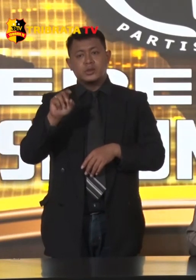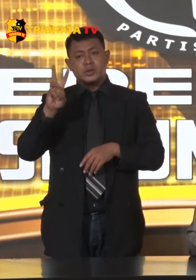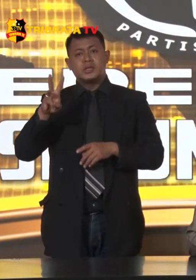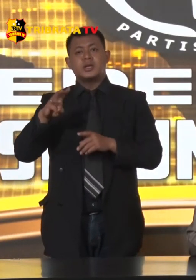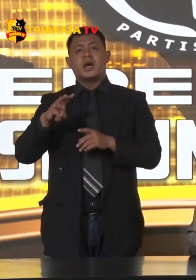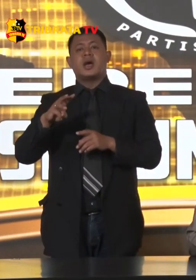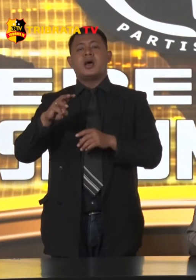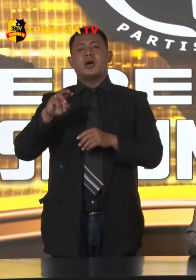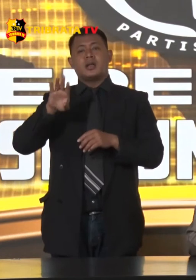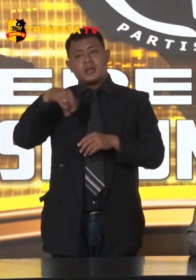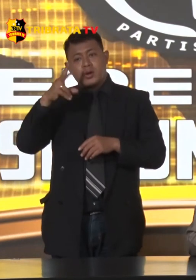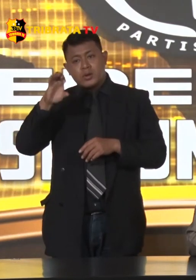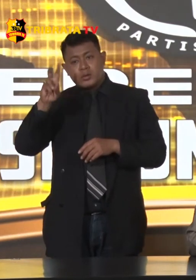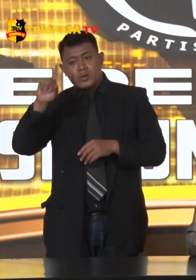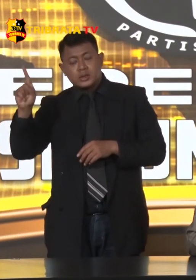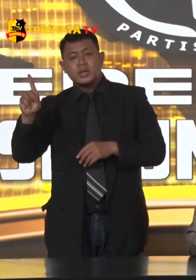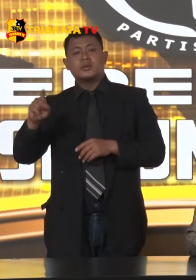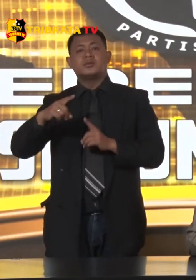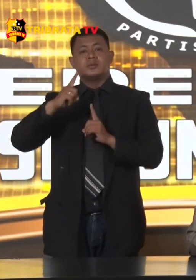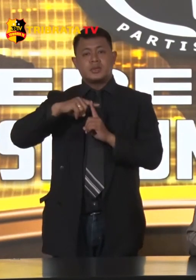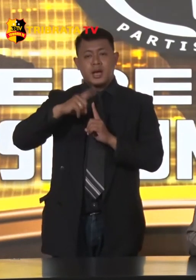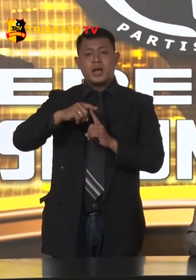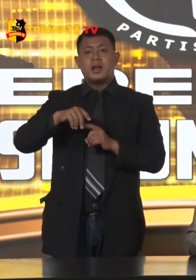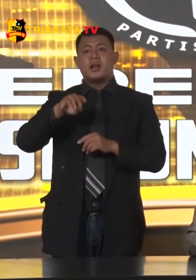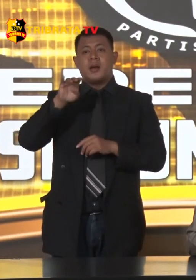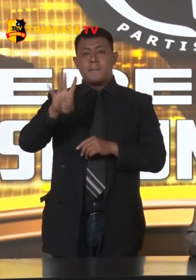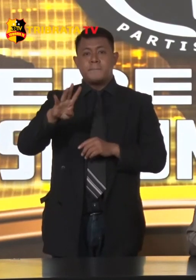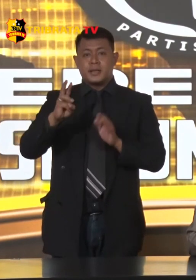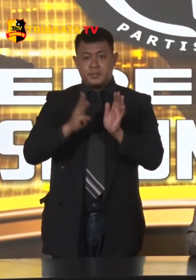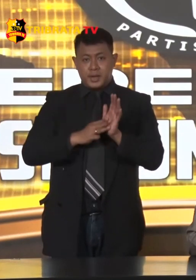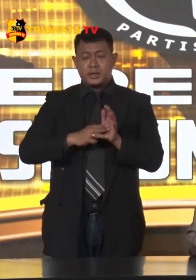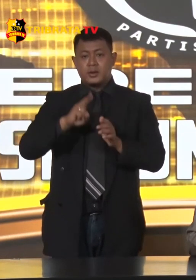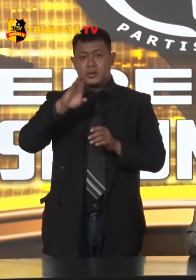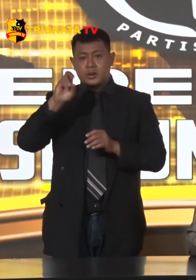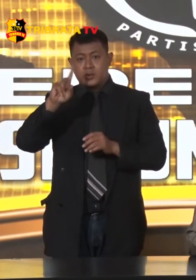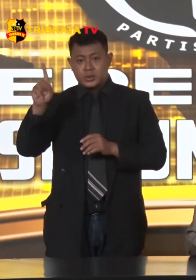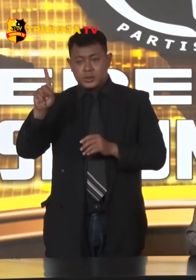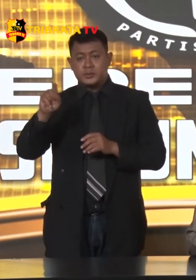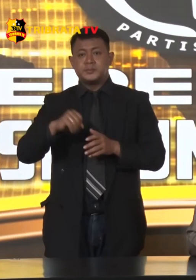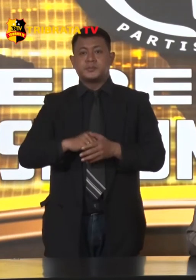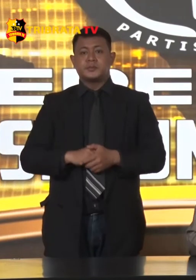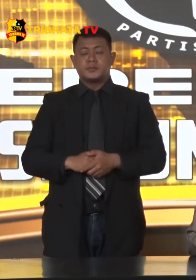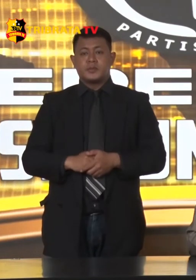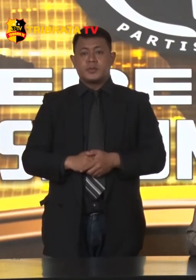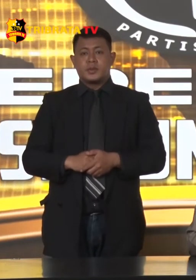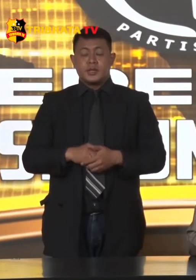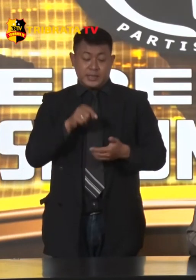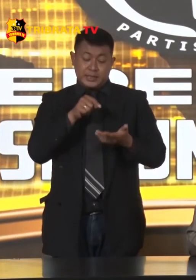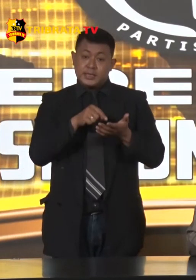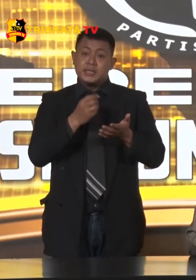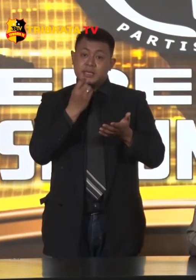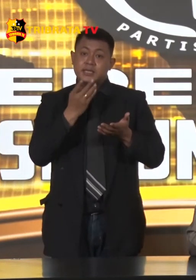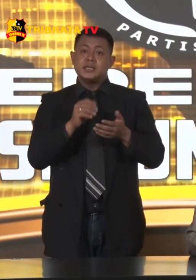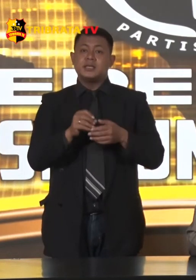tahun 2021 tanggal 4 Maret 2021. Ini izin